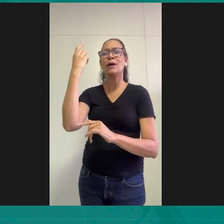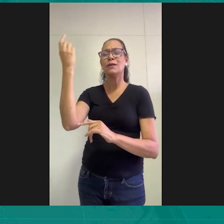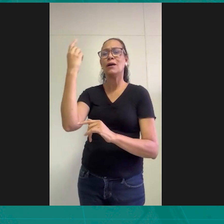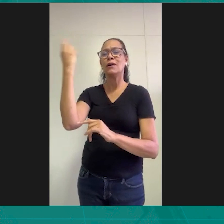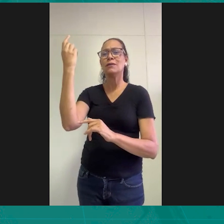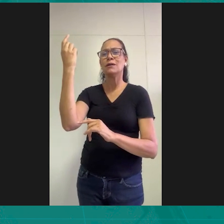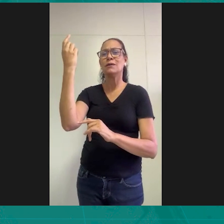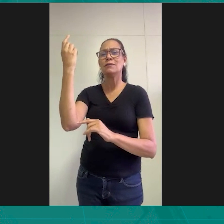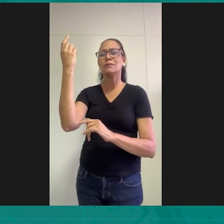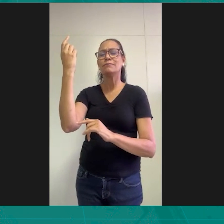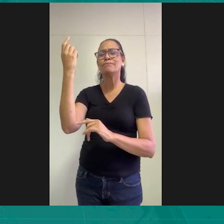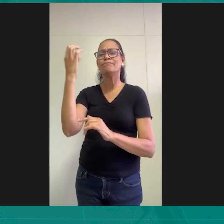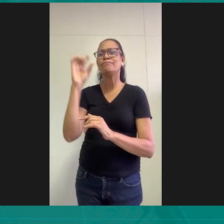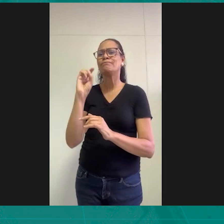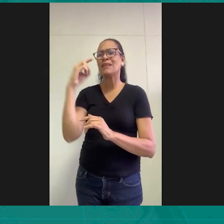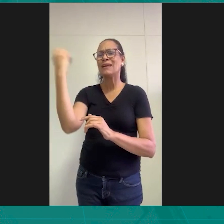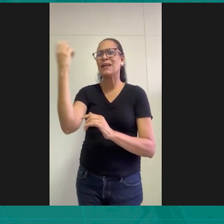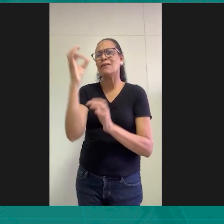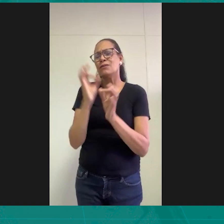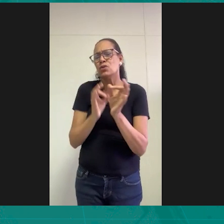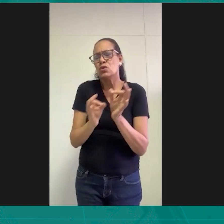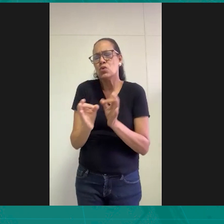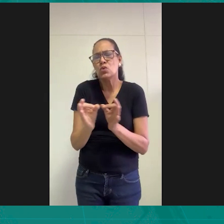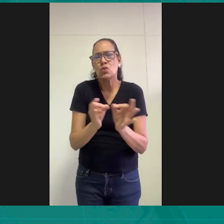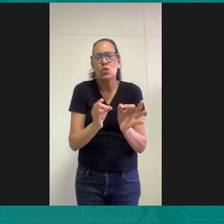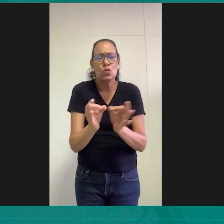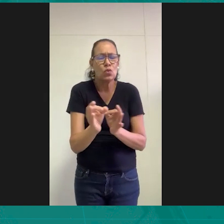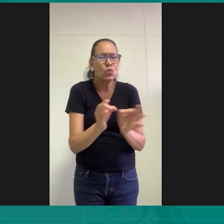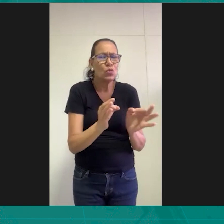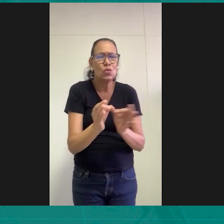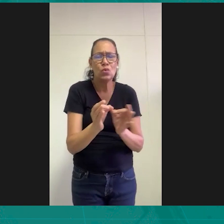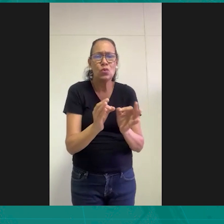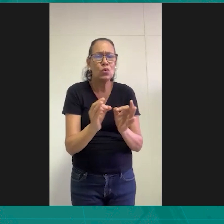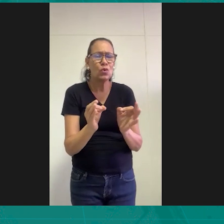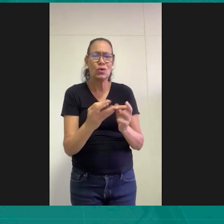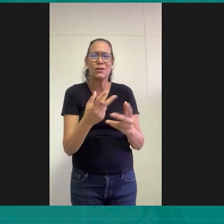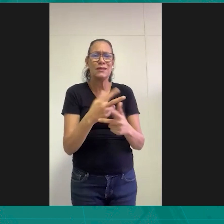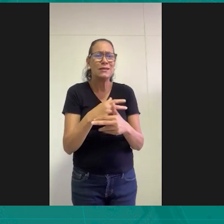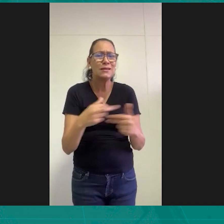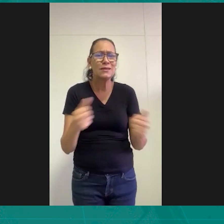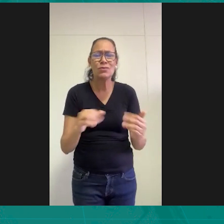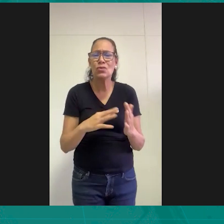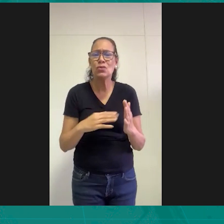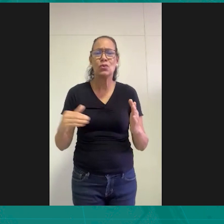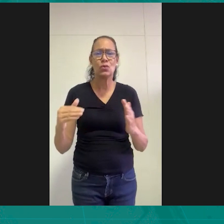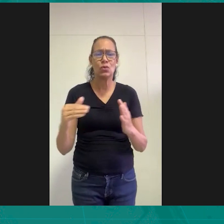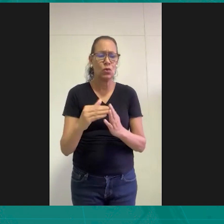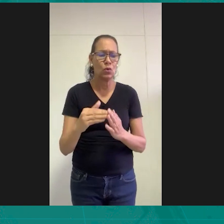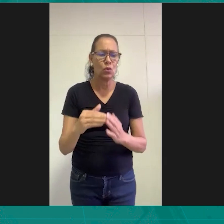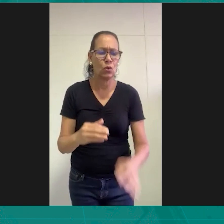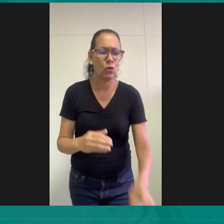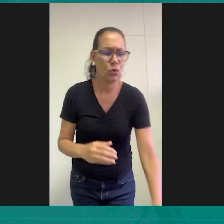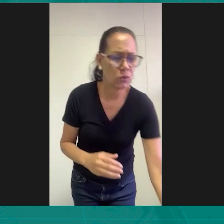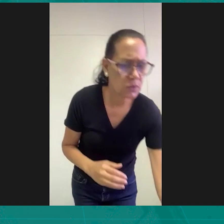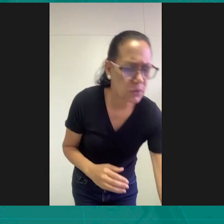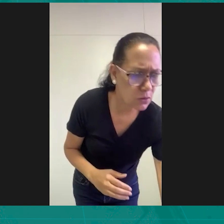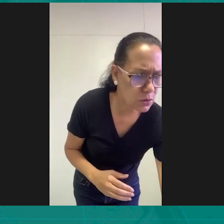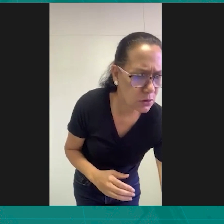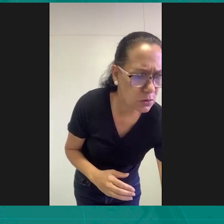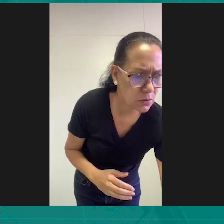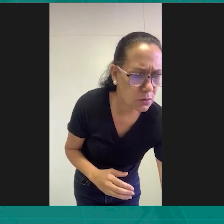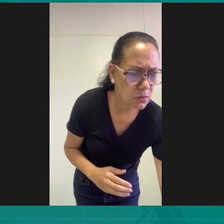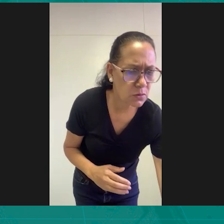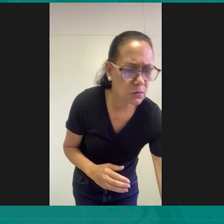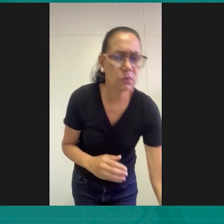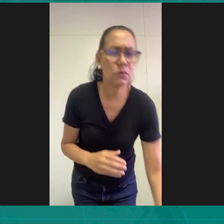Davi preparou todo o material, todos os recursos necessários, e Salomão executou essa construção. Então, irmãos,